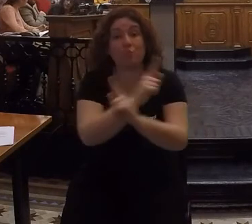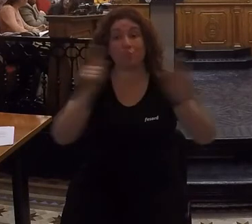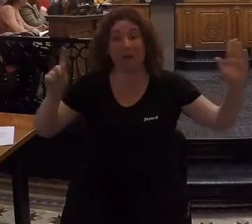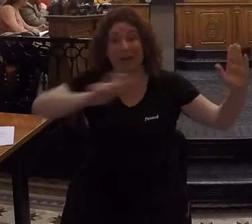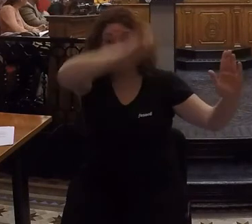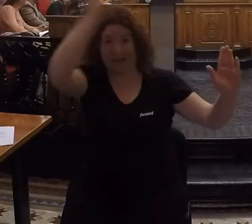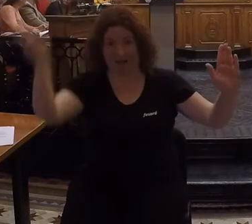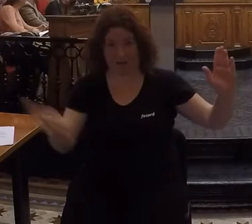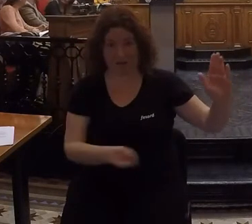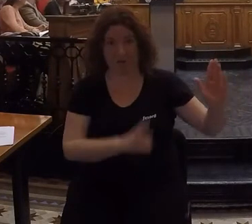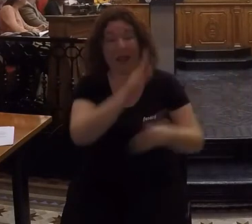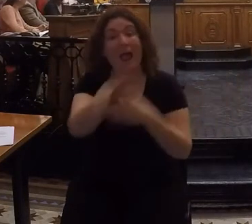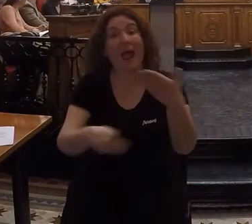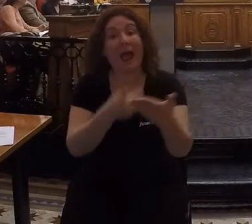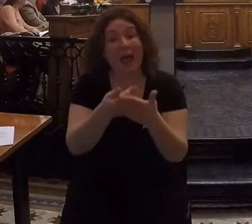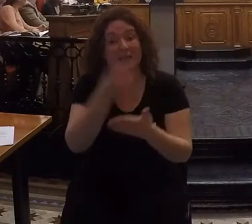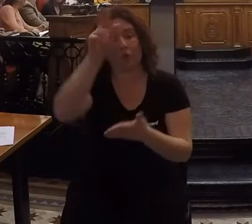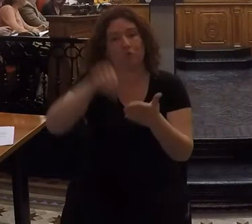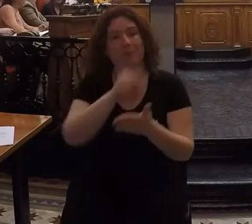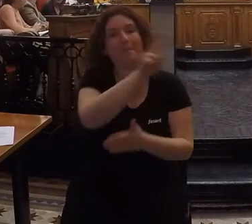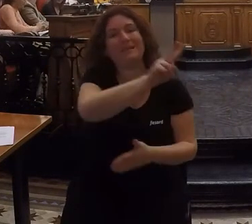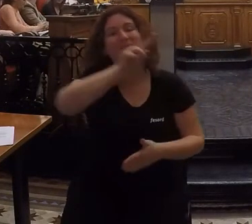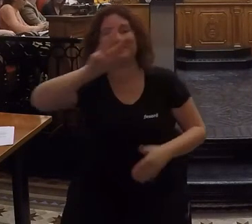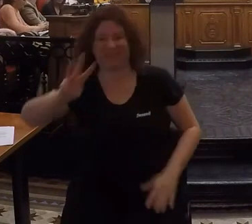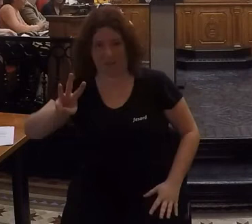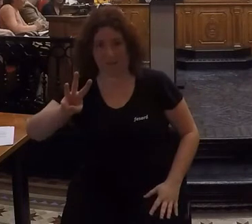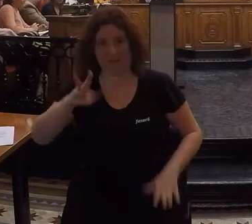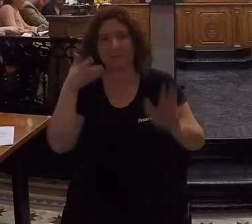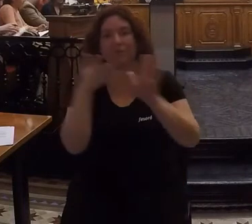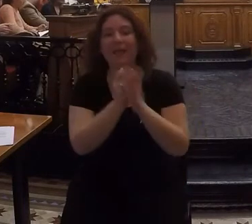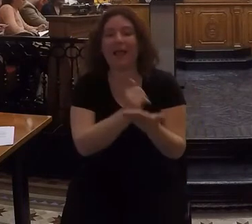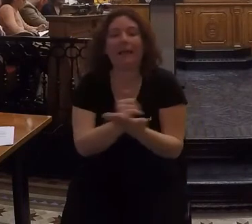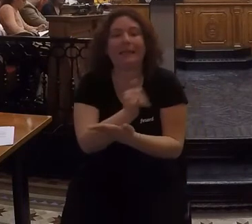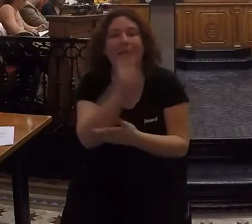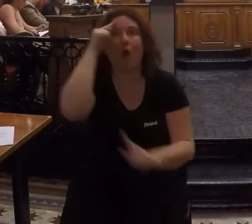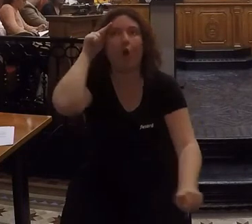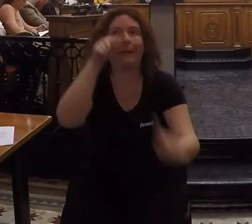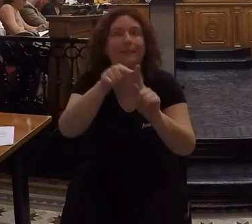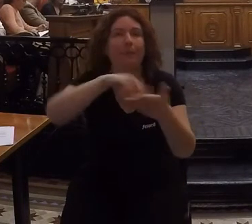el 2023. Se trata de líneas de actuación, se trata de objetivos